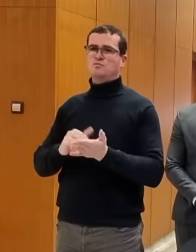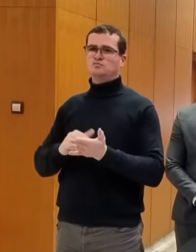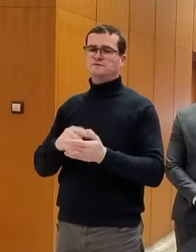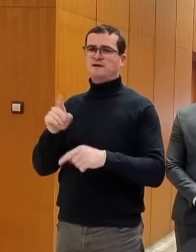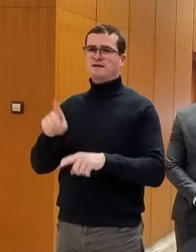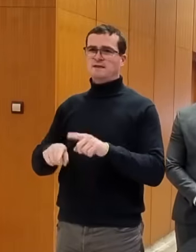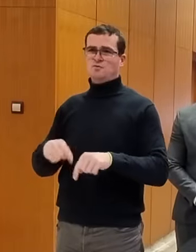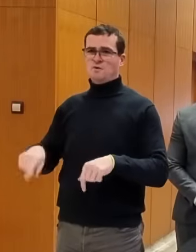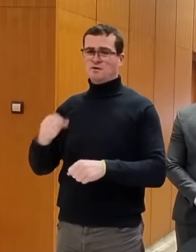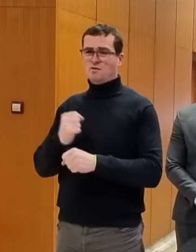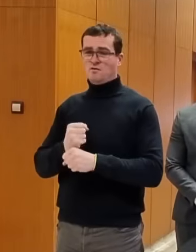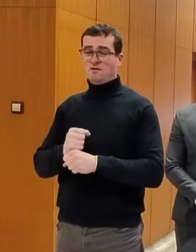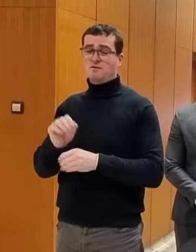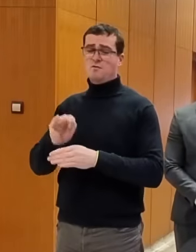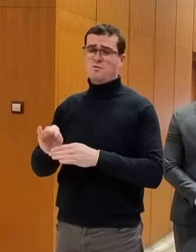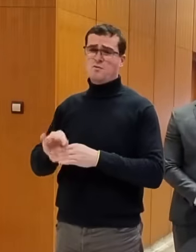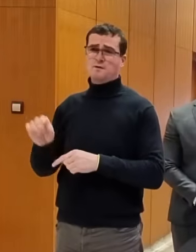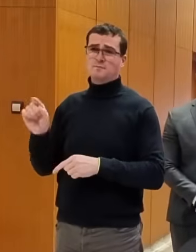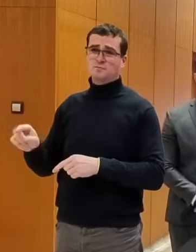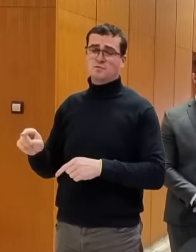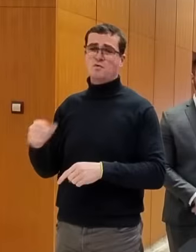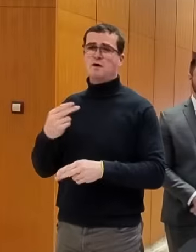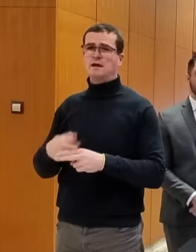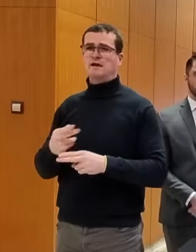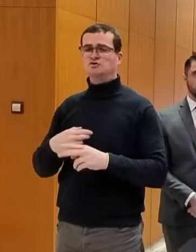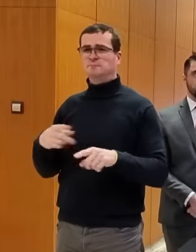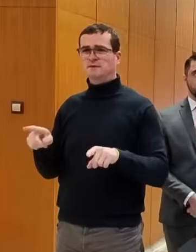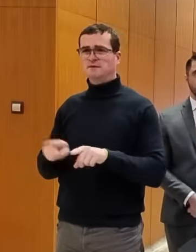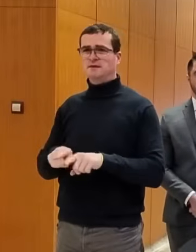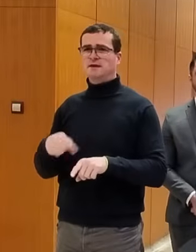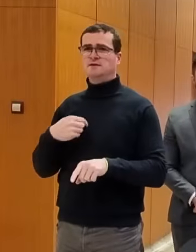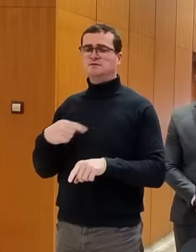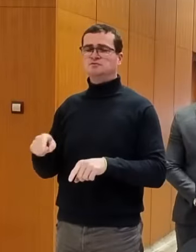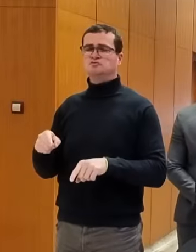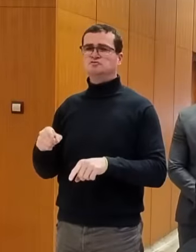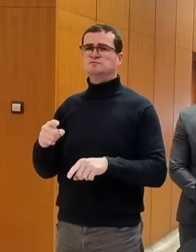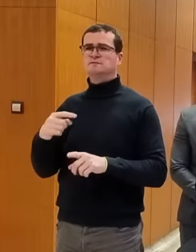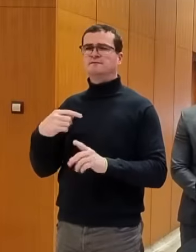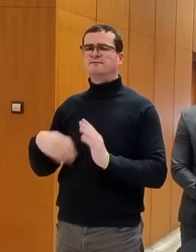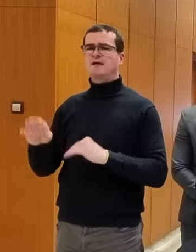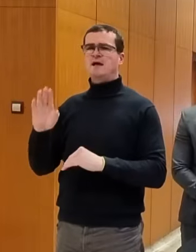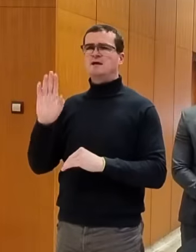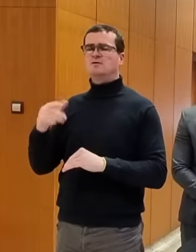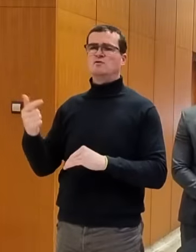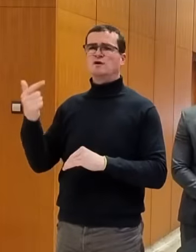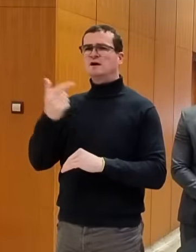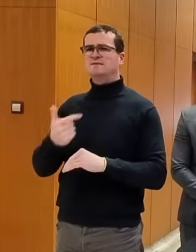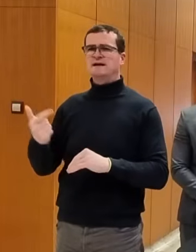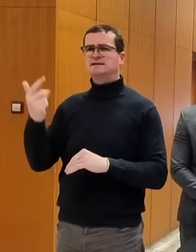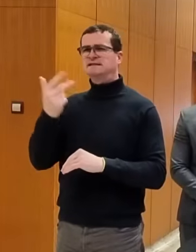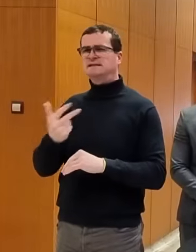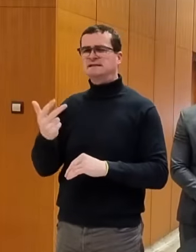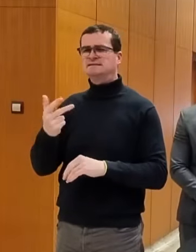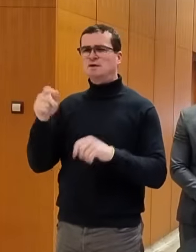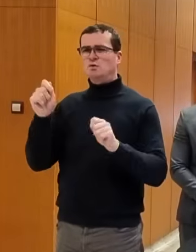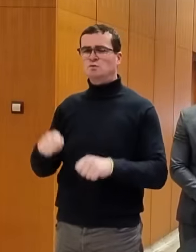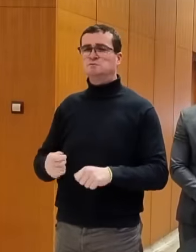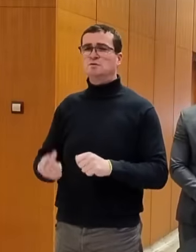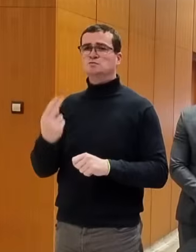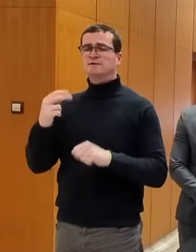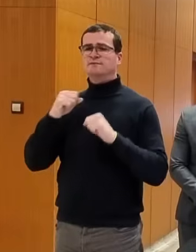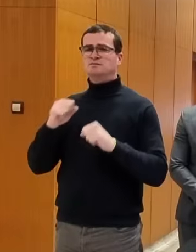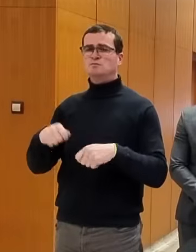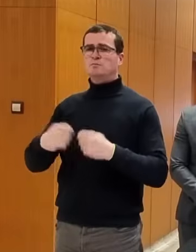jednotlivých konaniach. Okrem toho reagujeme na vyše naozaj 20 alebo 30 rozhodnutí Ústavného súdu